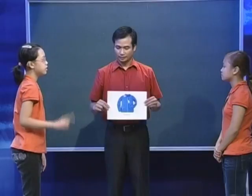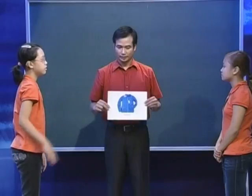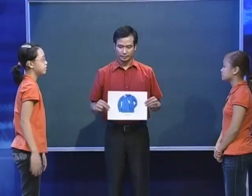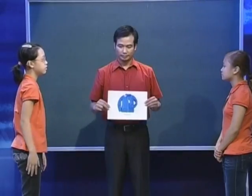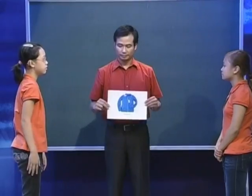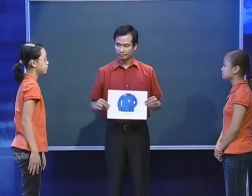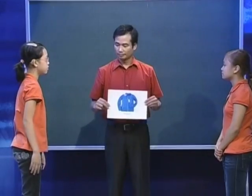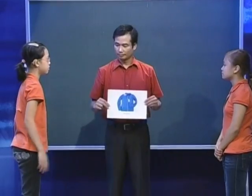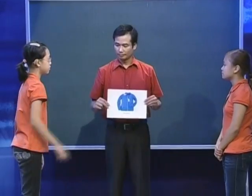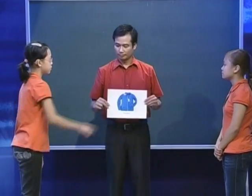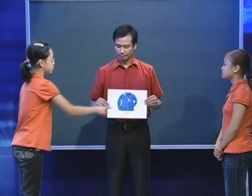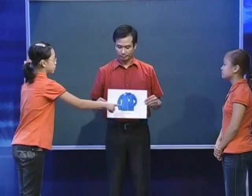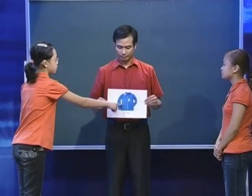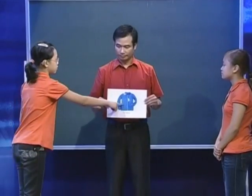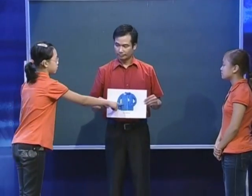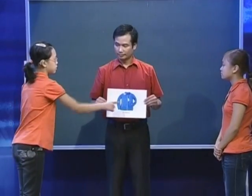Đố bạn biết đây là áo gì?